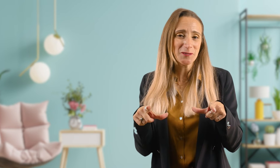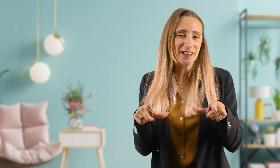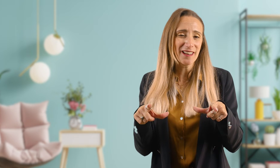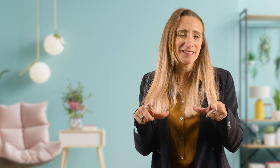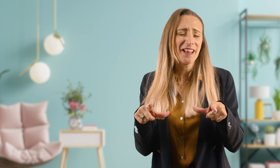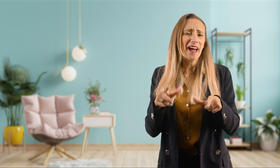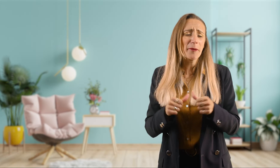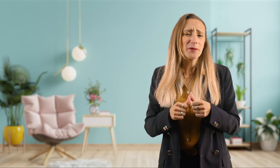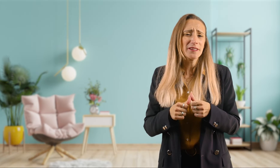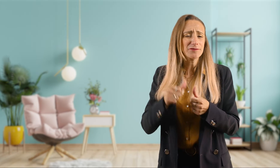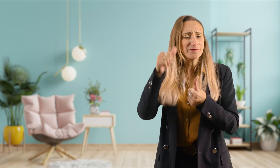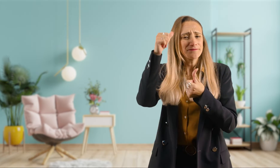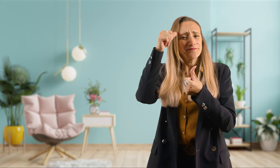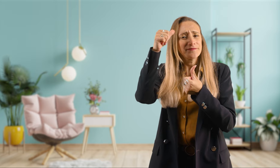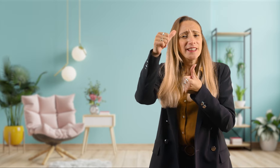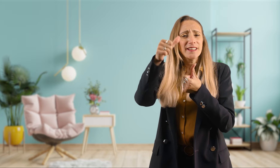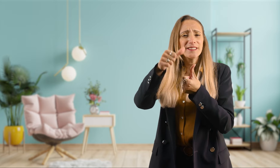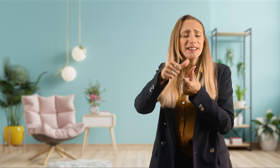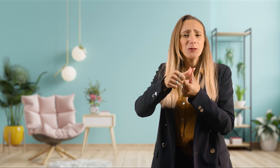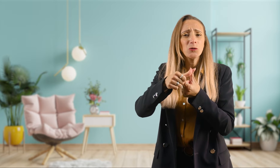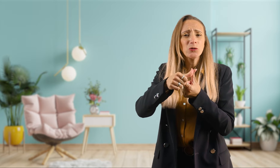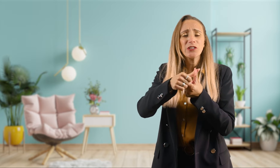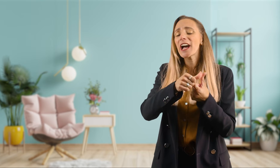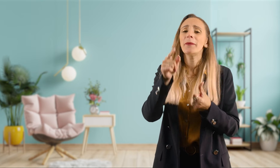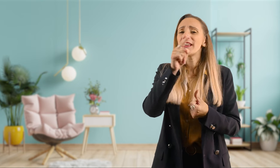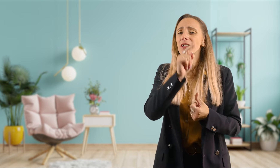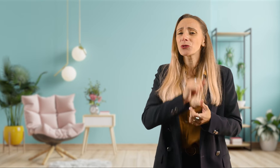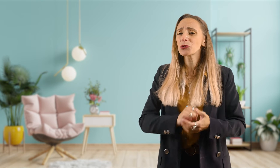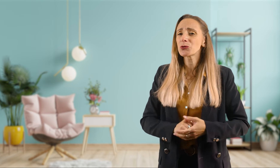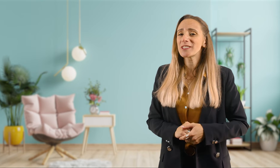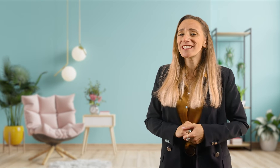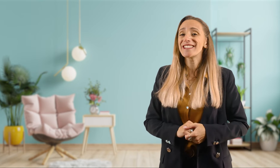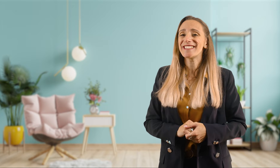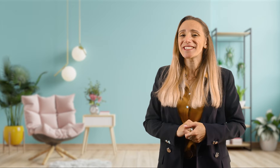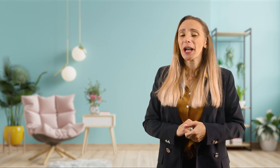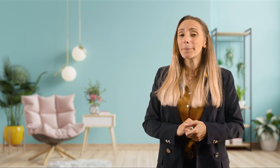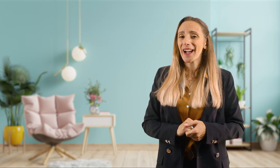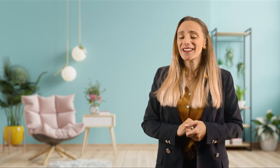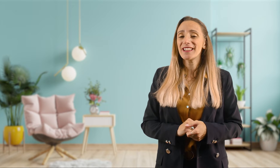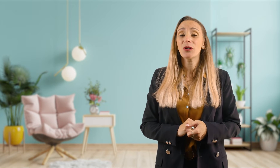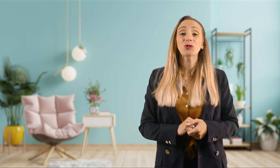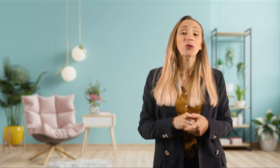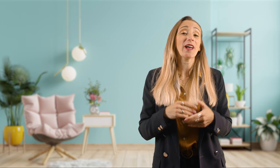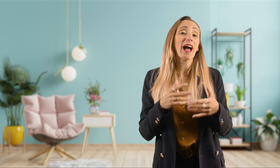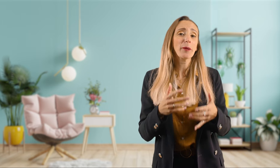situationnel. Rappelez-vous, c'est la notion de grammaire dont je vous ai déjà parlé lorsque l'on a